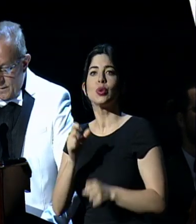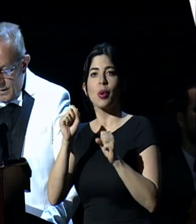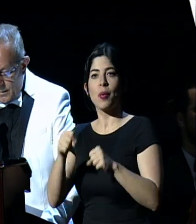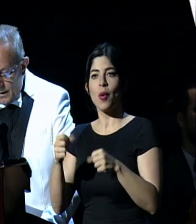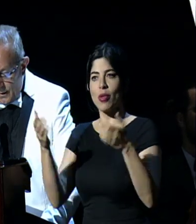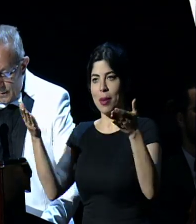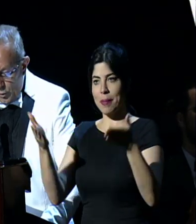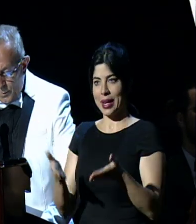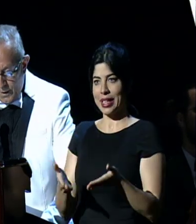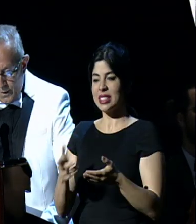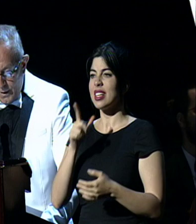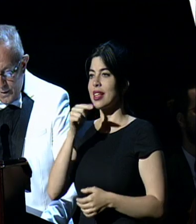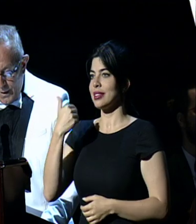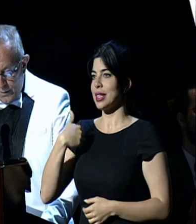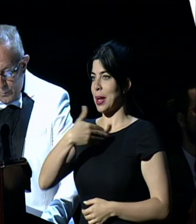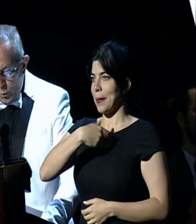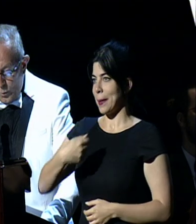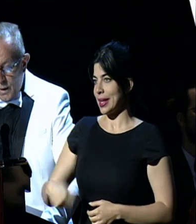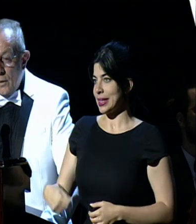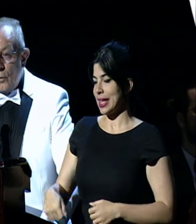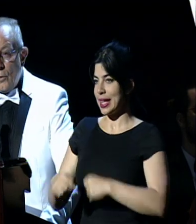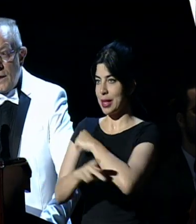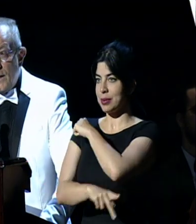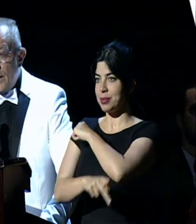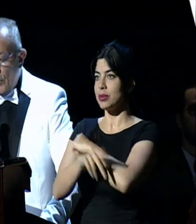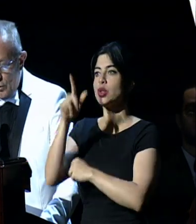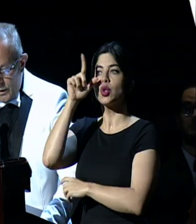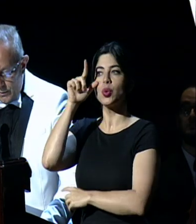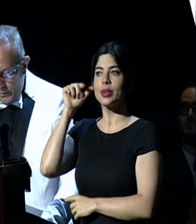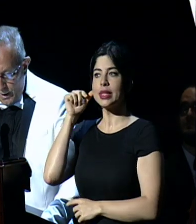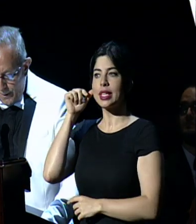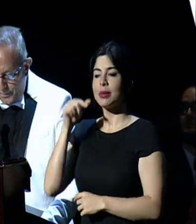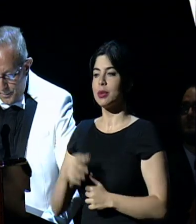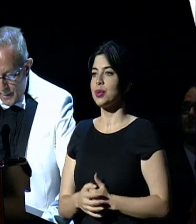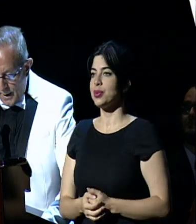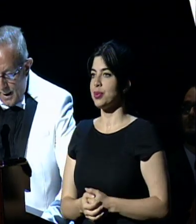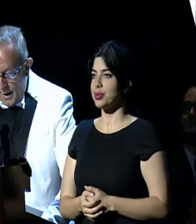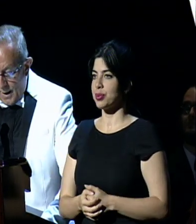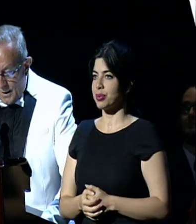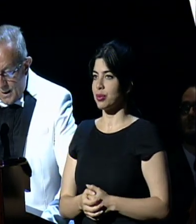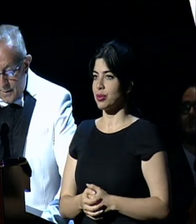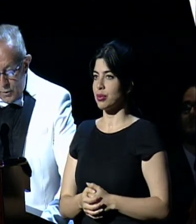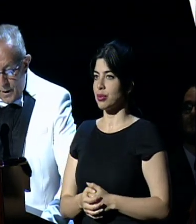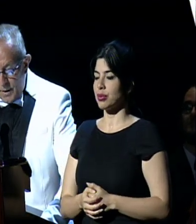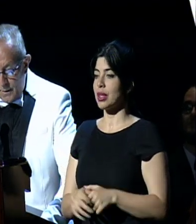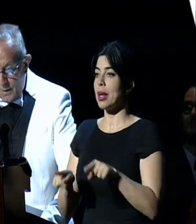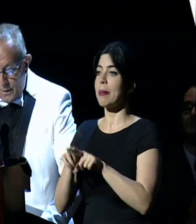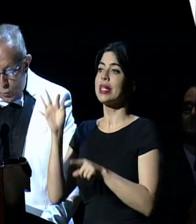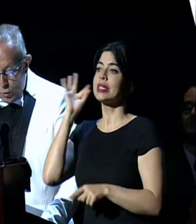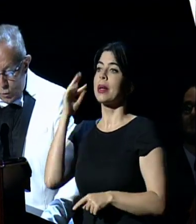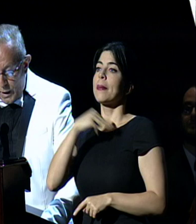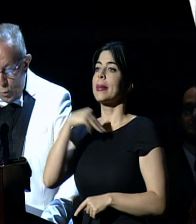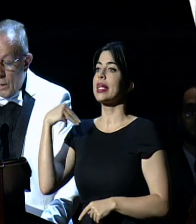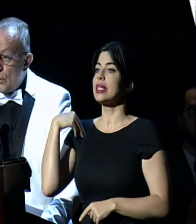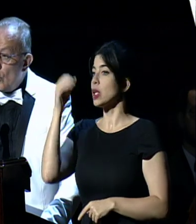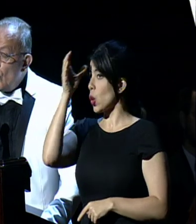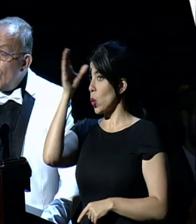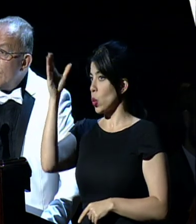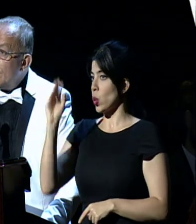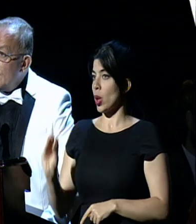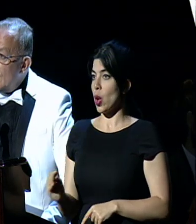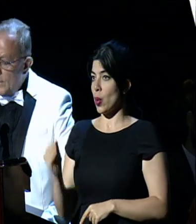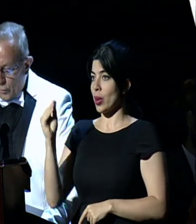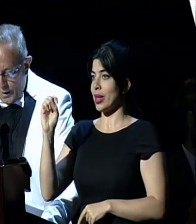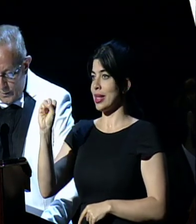con la presencia del señor Presidente de la República, don Luis Guillermo Solís Rivera, de la señora Ministra de Cultura y